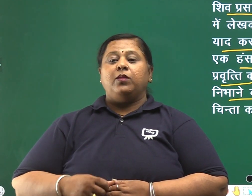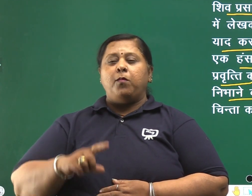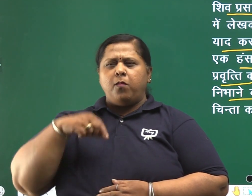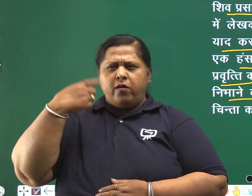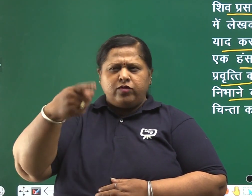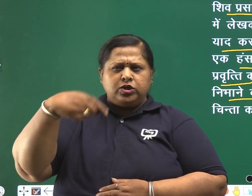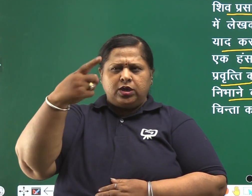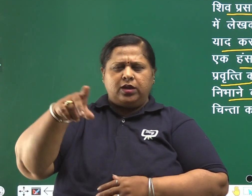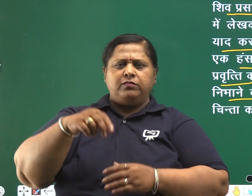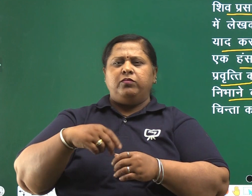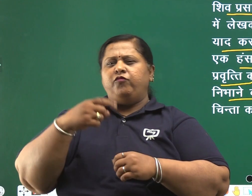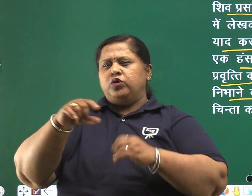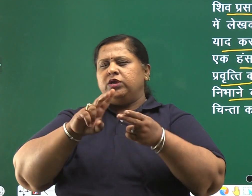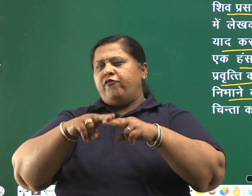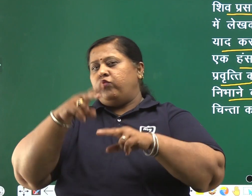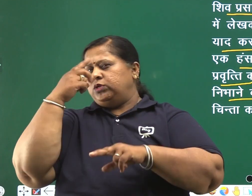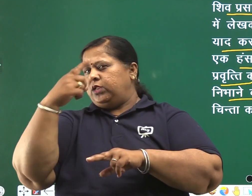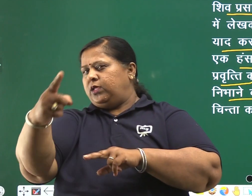भविष्य की